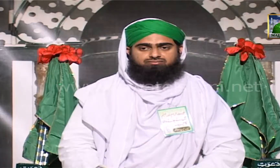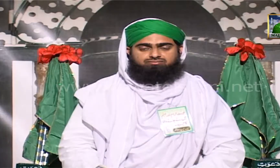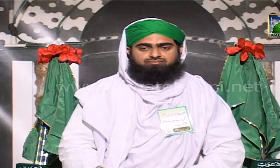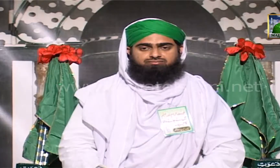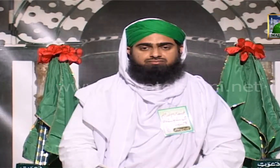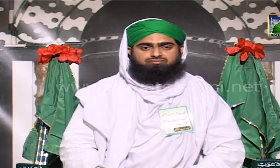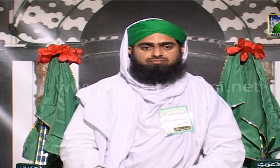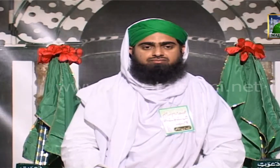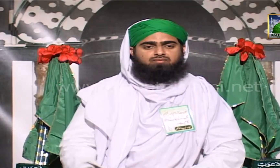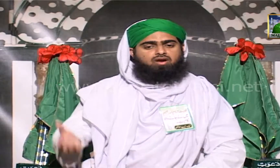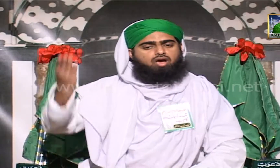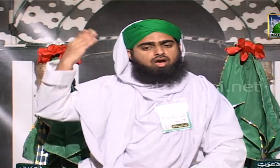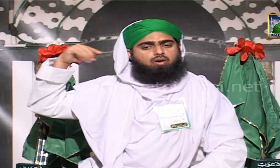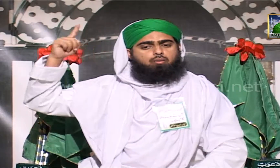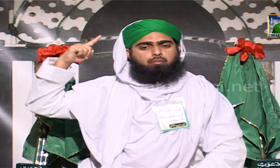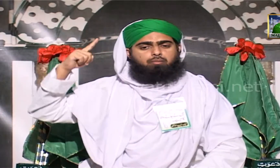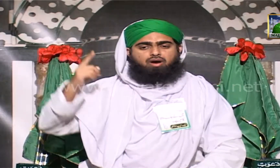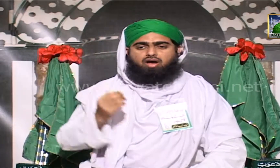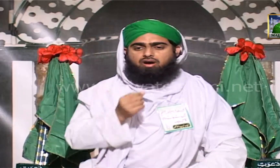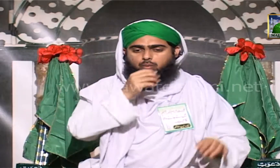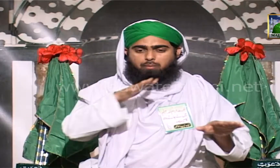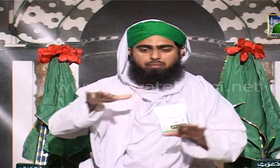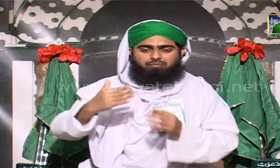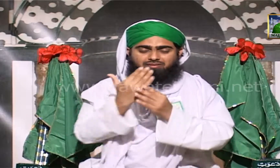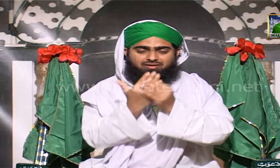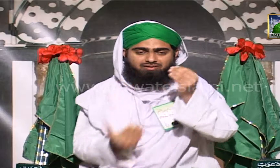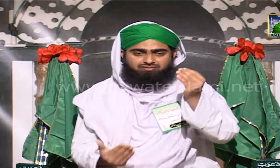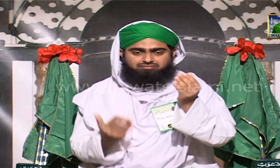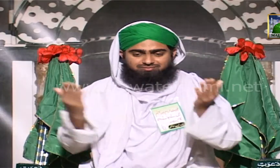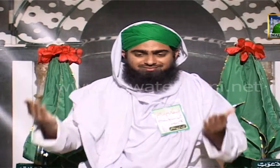نکالا تھا پہلے تو ڈوبے